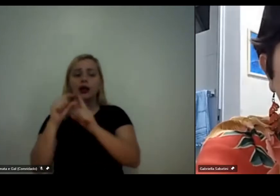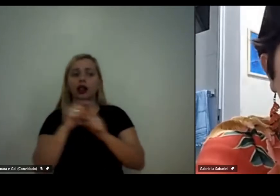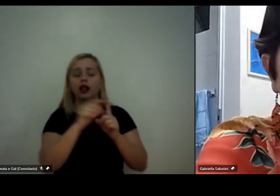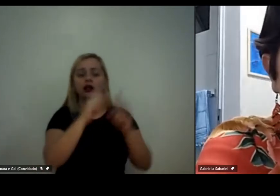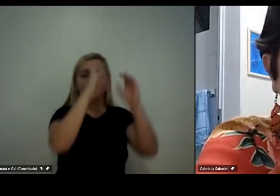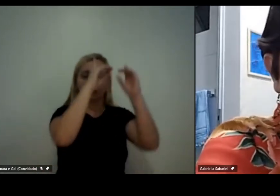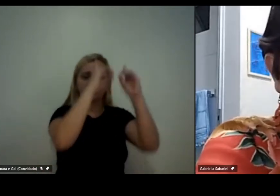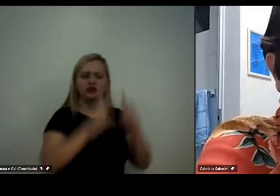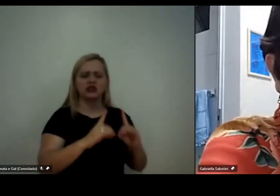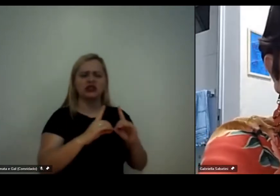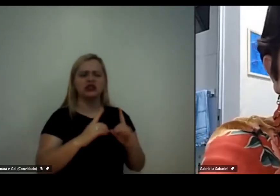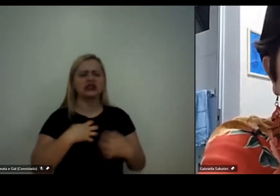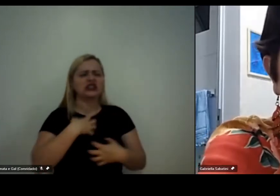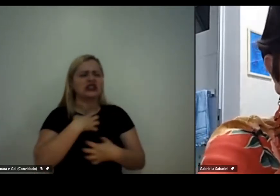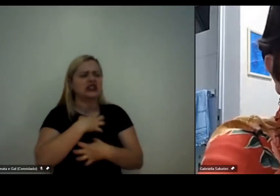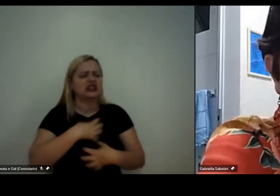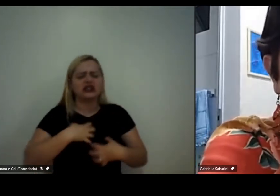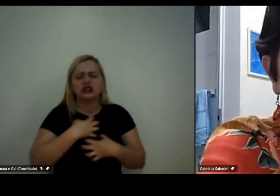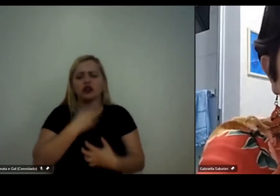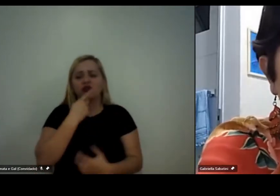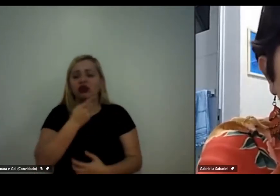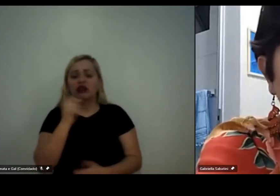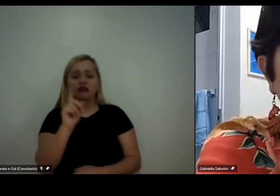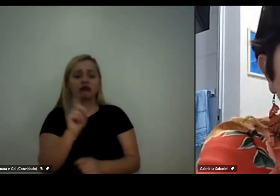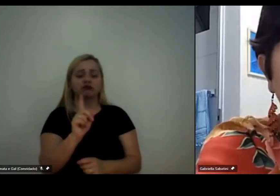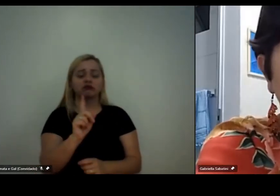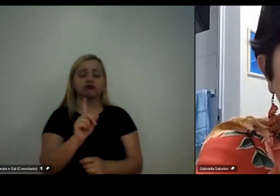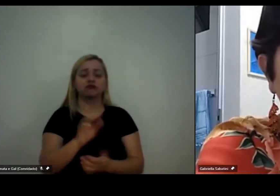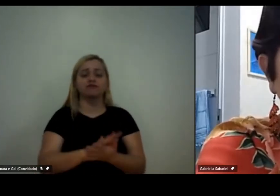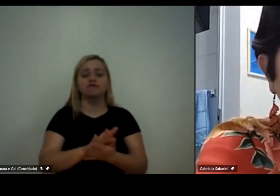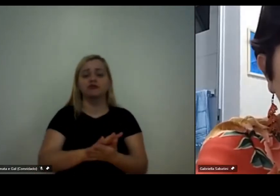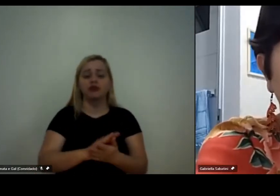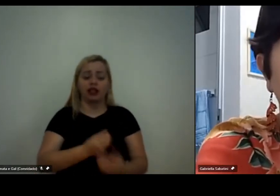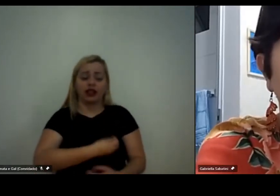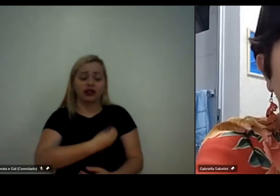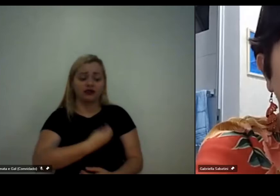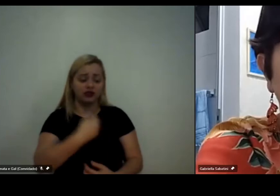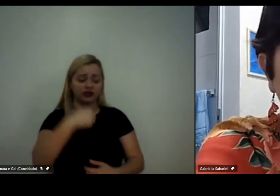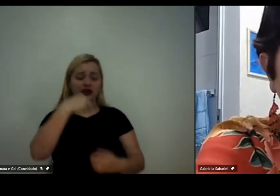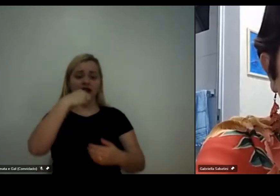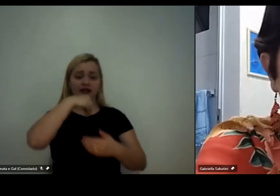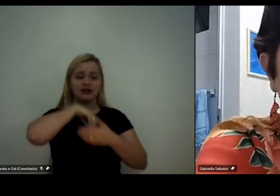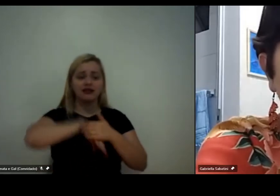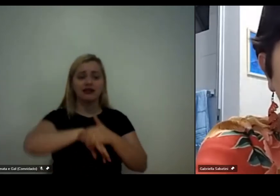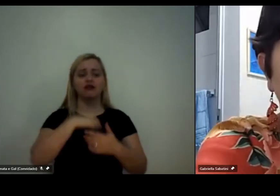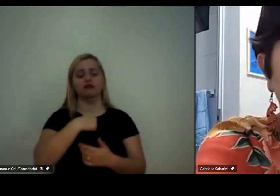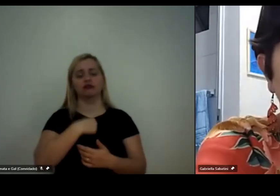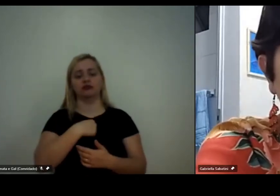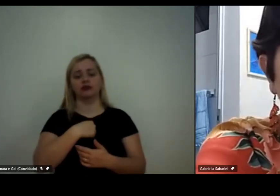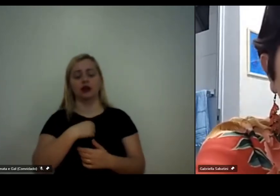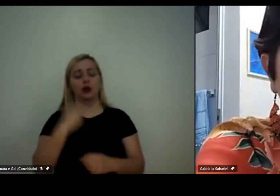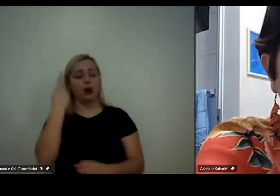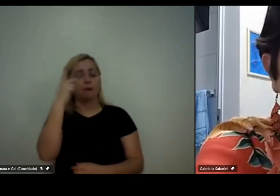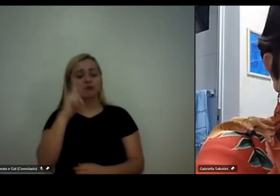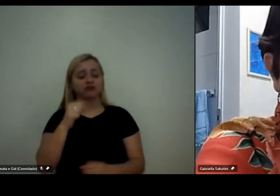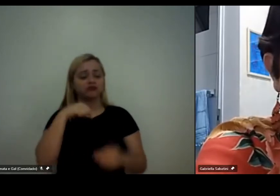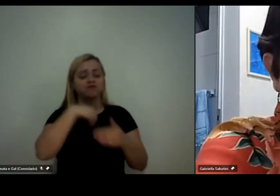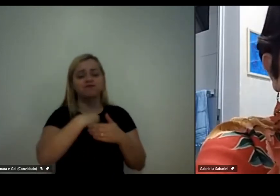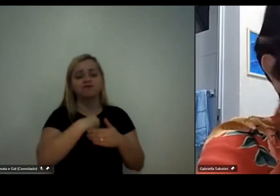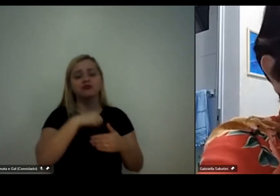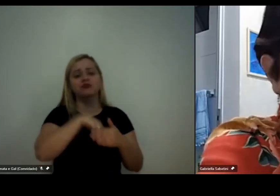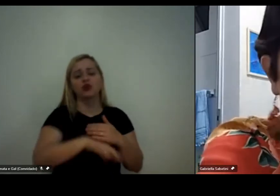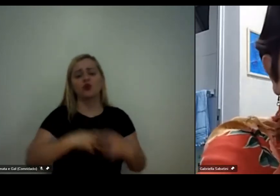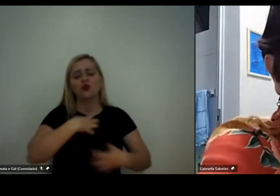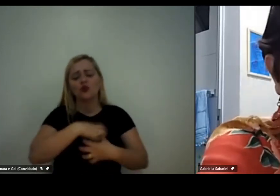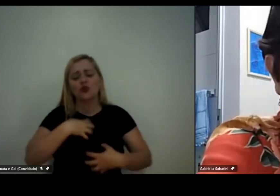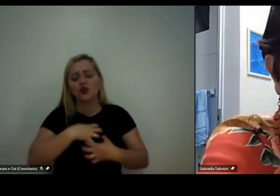palavra angústia, não diz nada, a não ser ela mesma. Elas vivem de nós, ou somos nós que vivemos delas e para elas. Não sei,